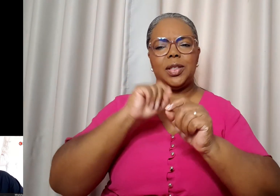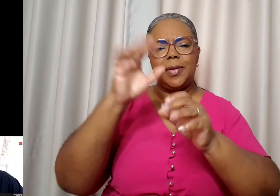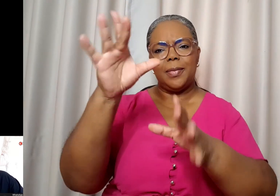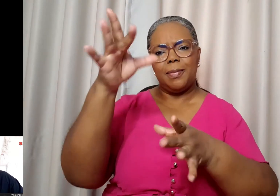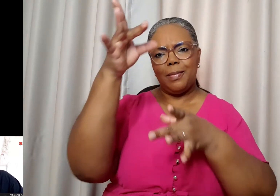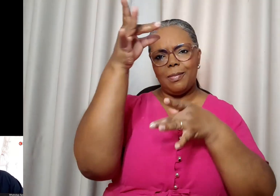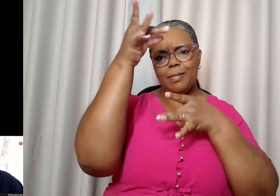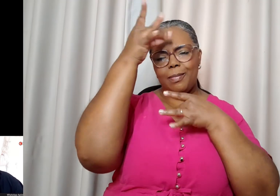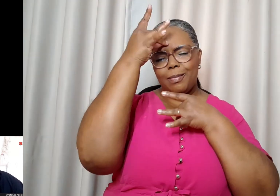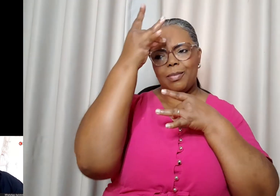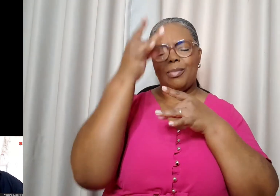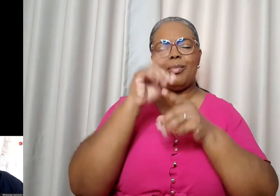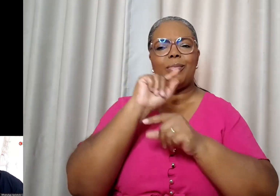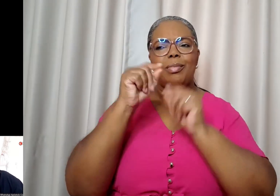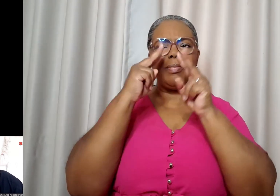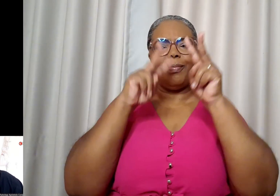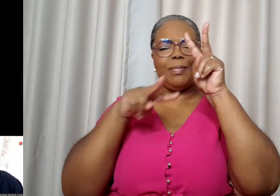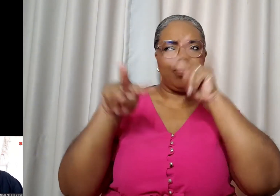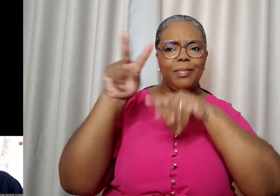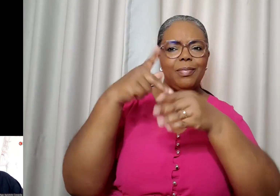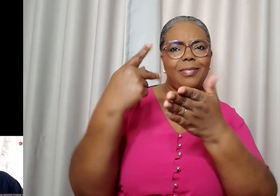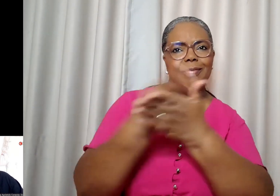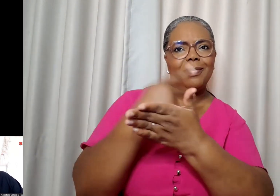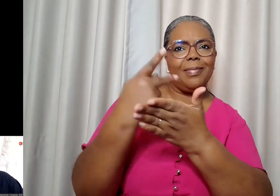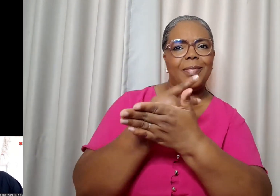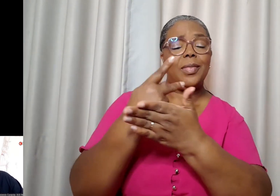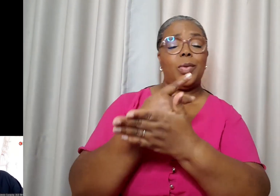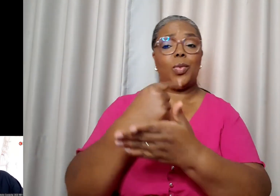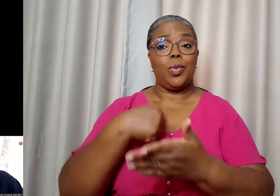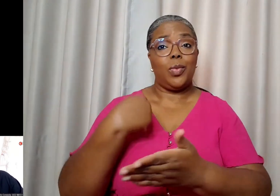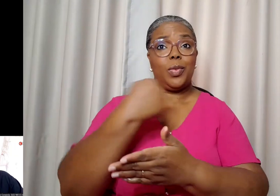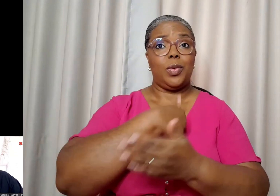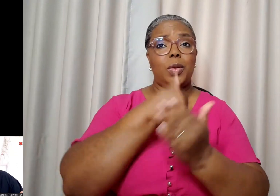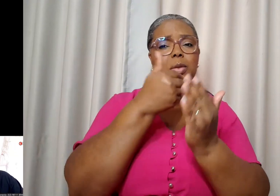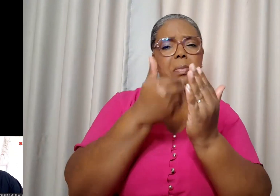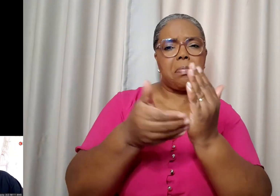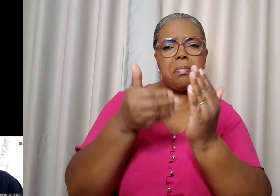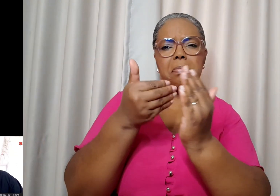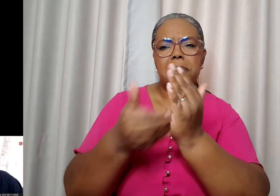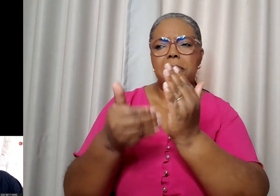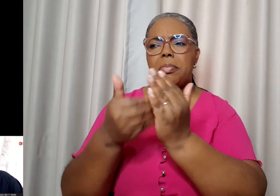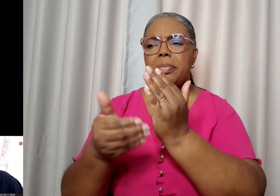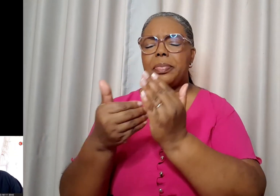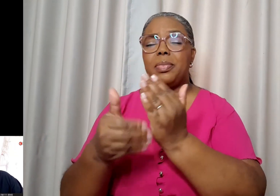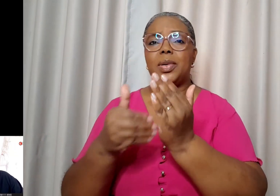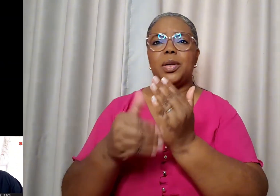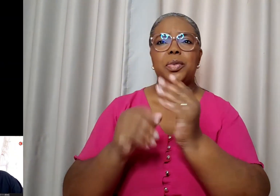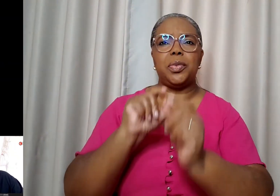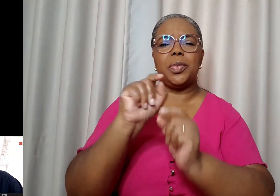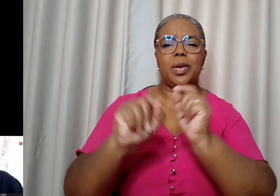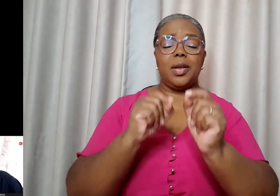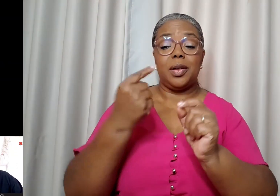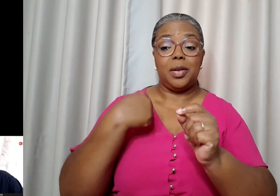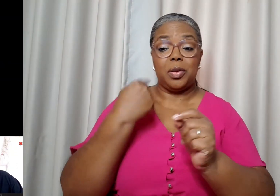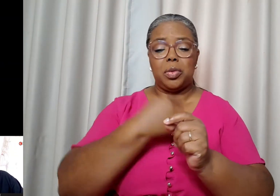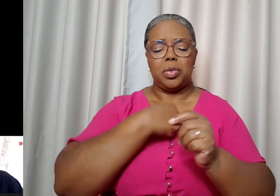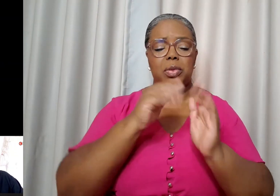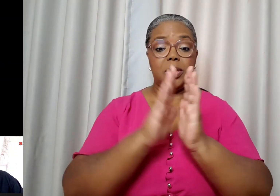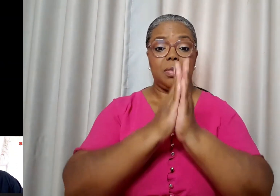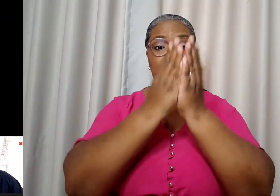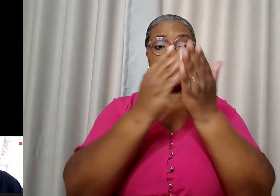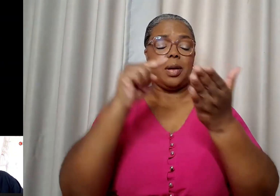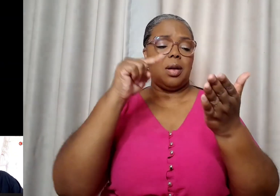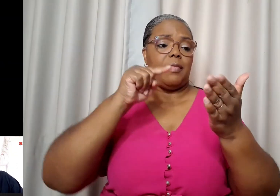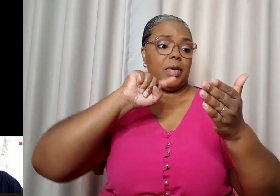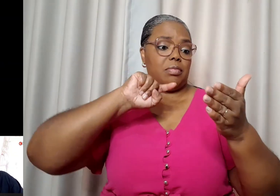errônea. E nós perdemos, cada vez que nós nos aprofundamos na palavra, nós perdemos